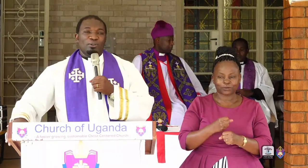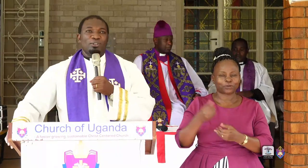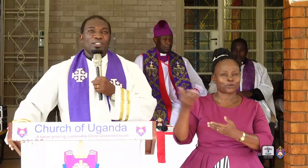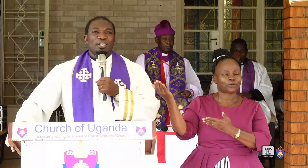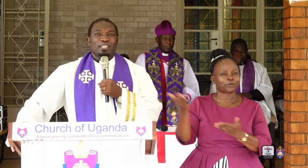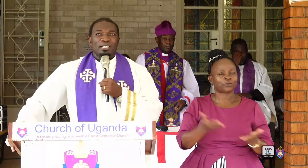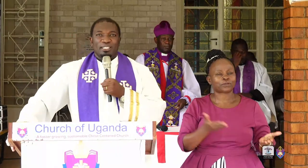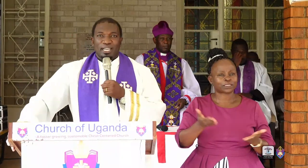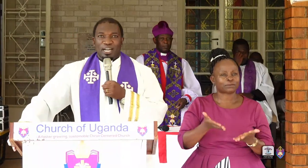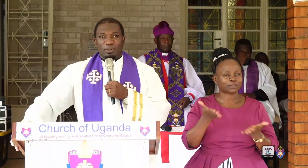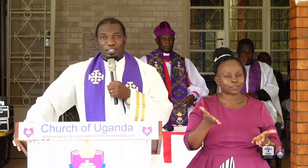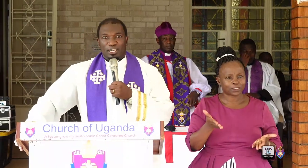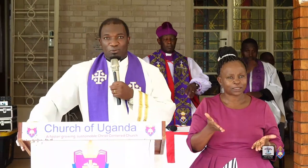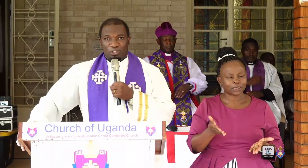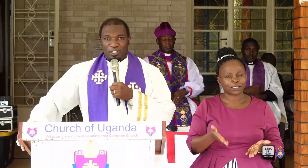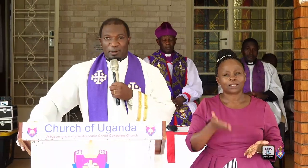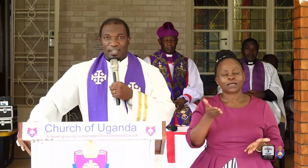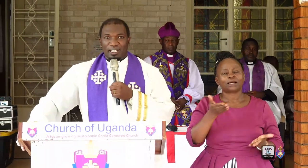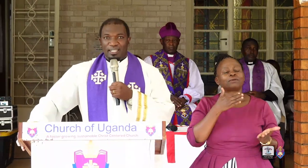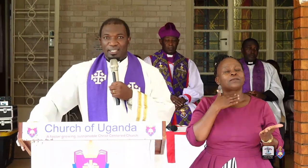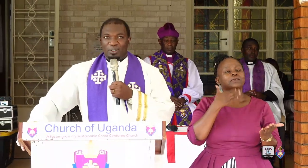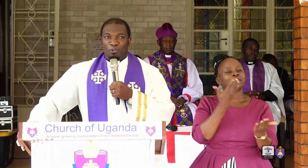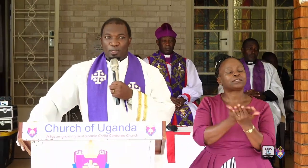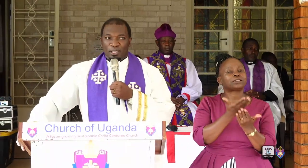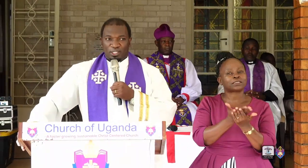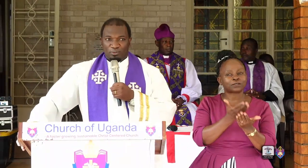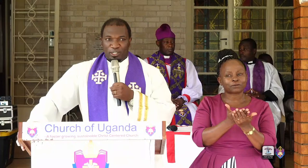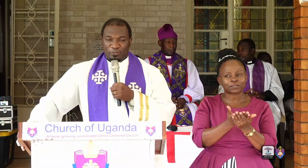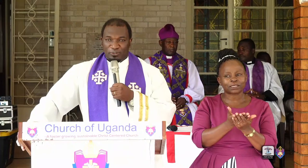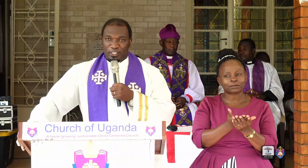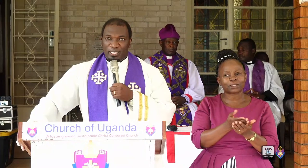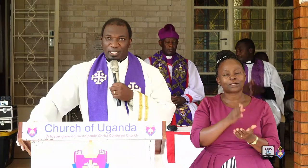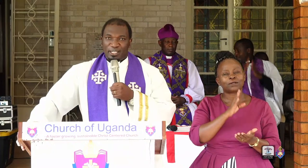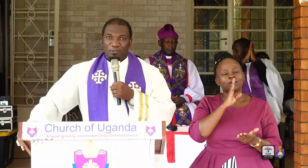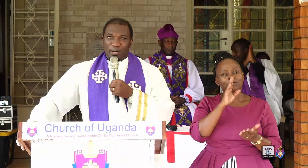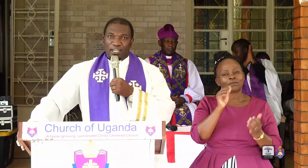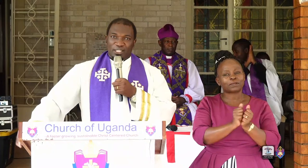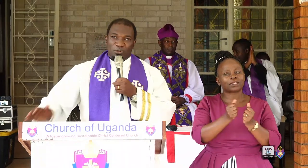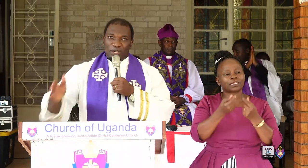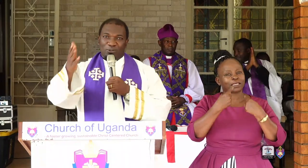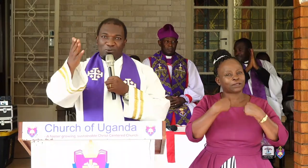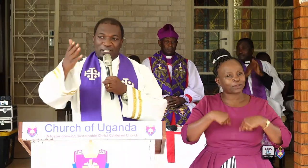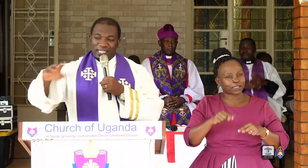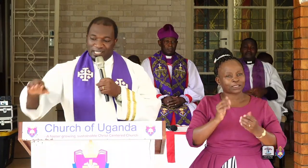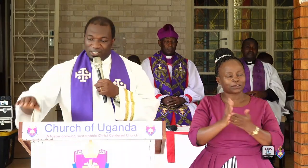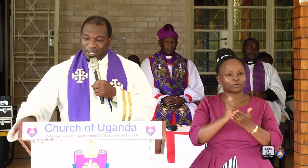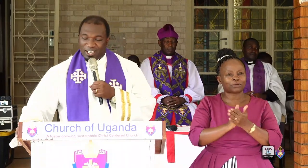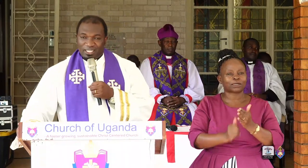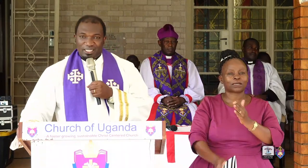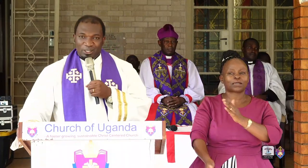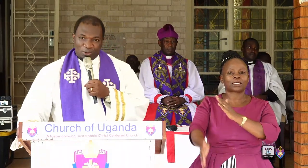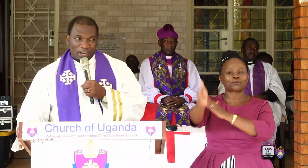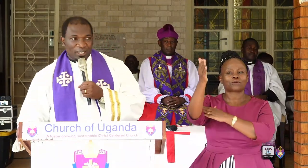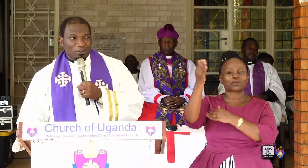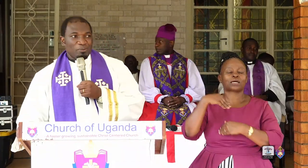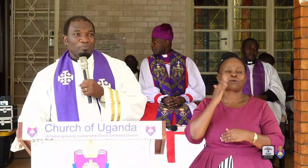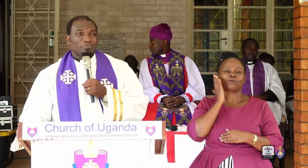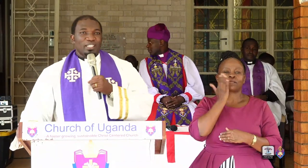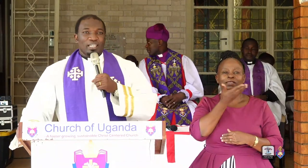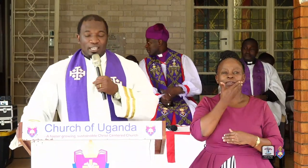yaawo. Nawe njya kusaba obeere kimu naffe kubanga Katonda akuwadde ekisa